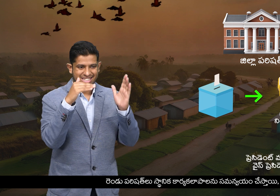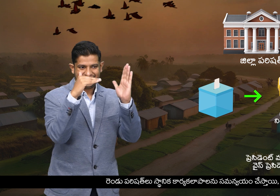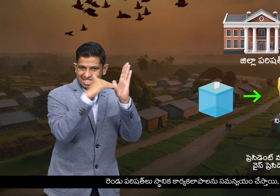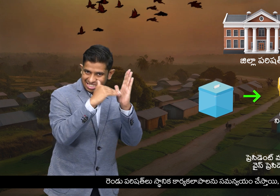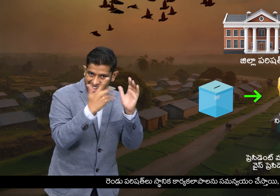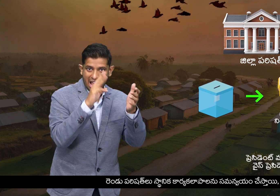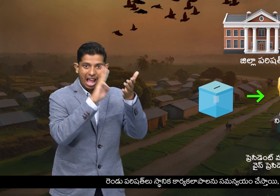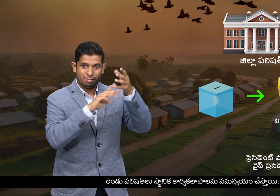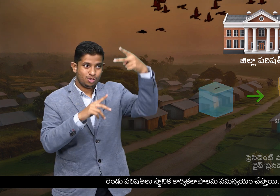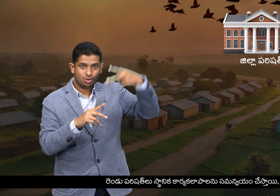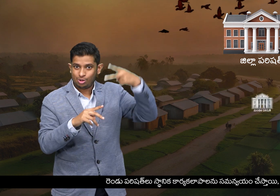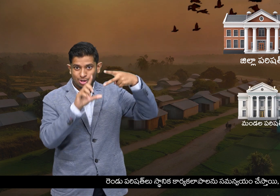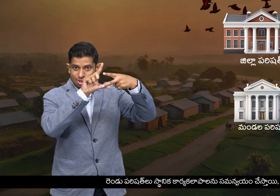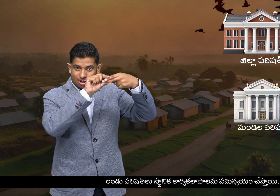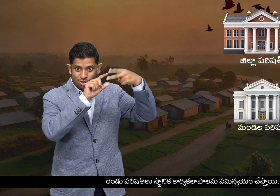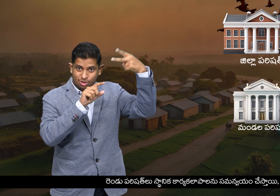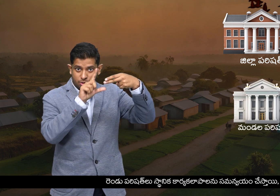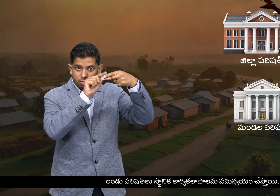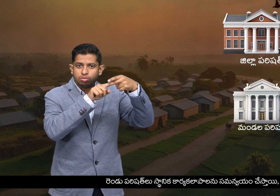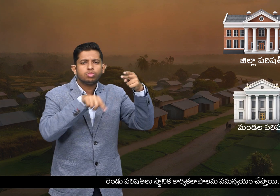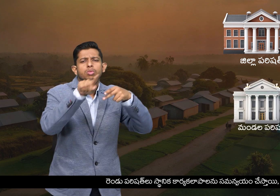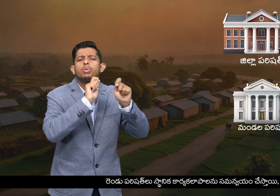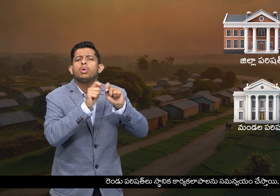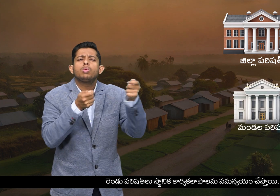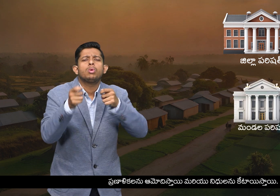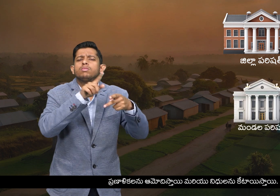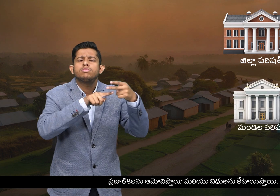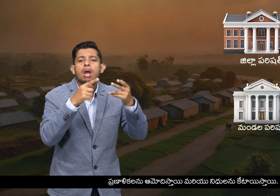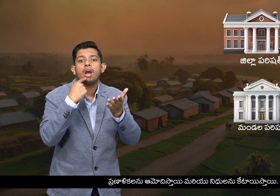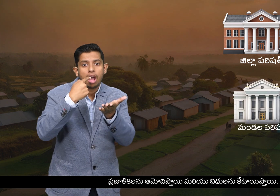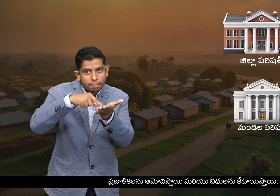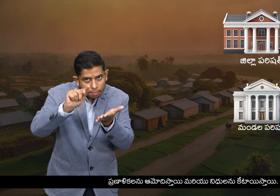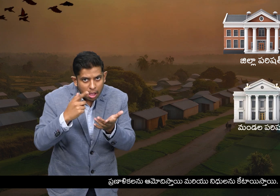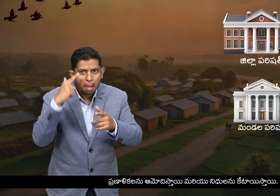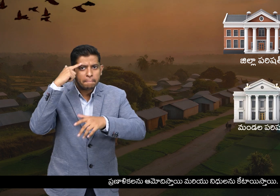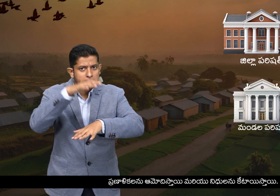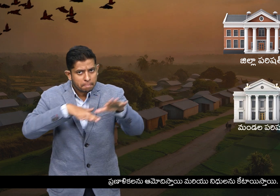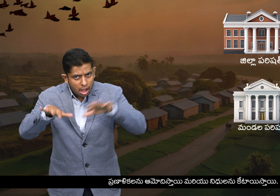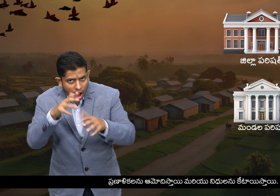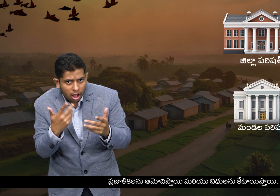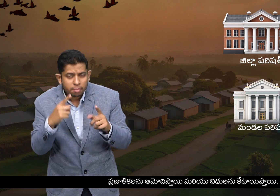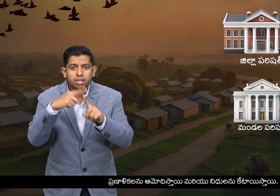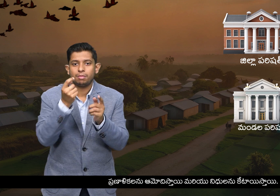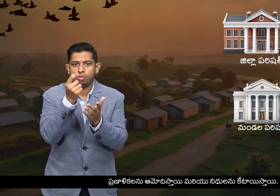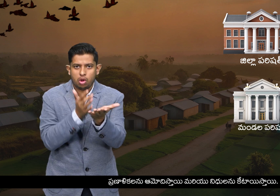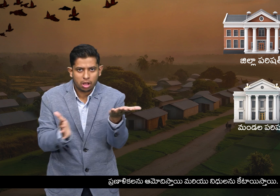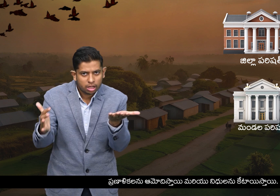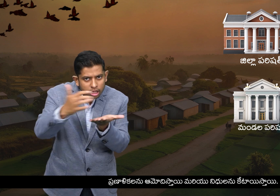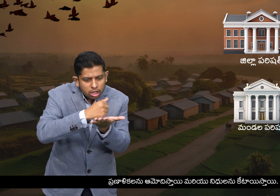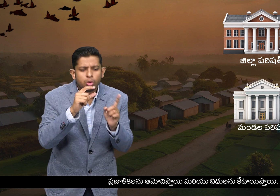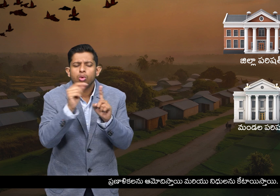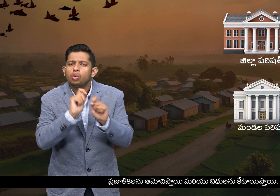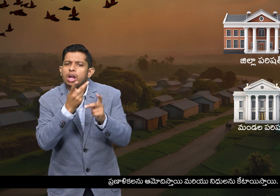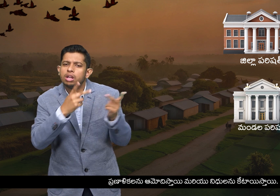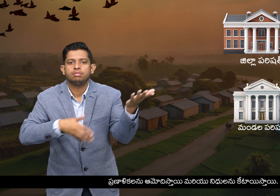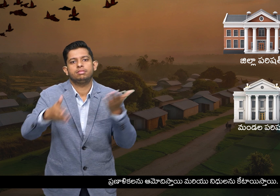2 పరిషత్తులు స్థానిక కార్యకలాపాలను సమన్వయం చేస్తాయి, ప్రణాళికలను ఆమోదిస్తాయి మరియు నిధులను